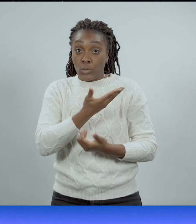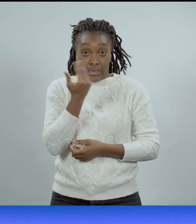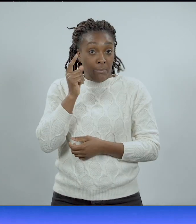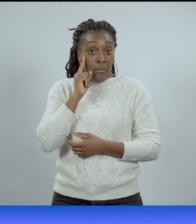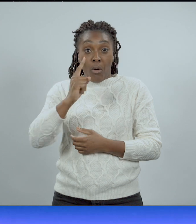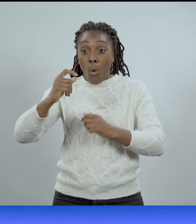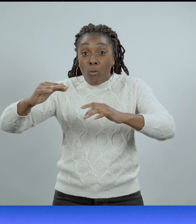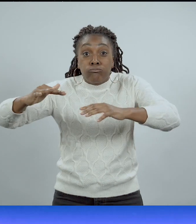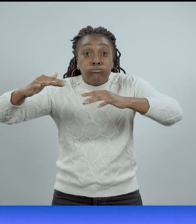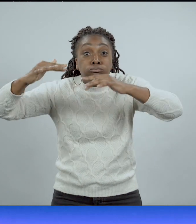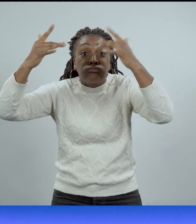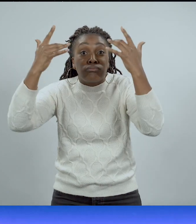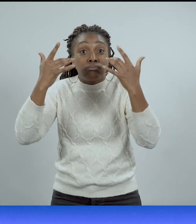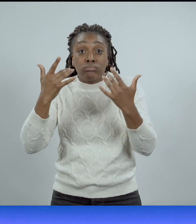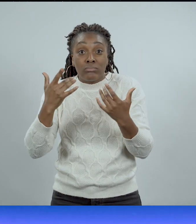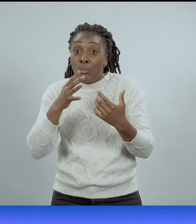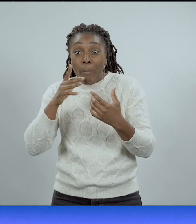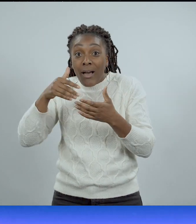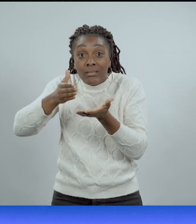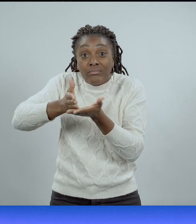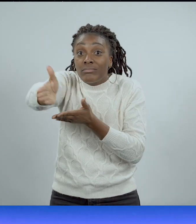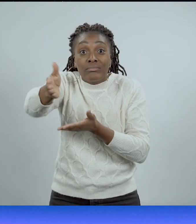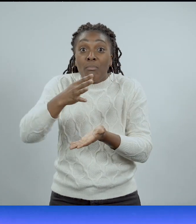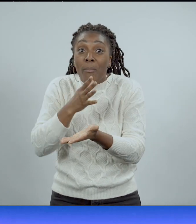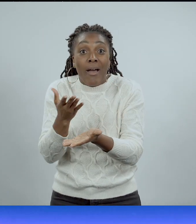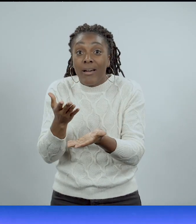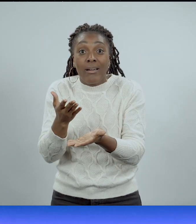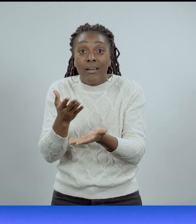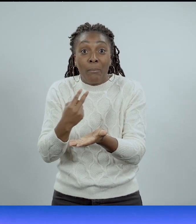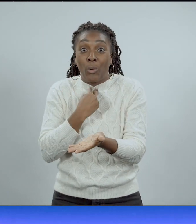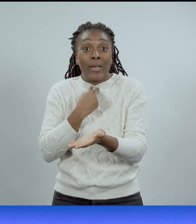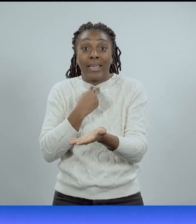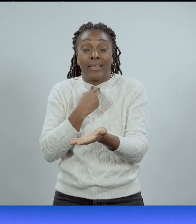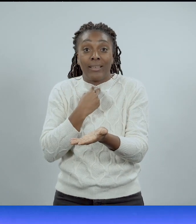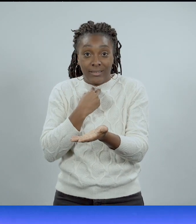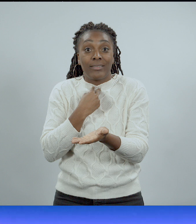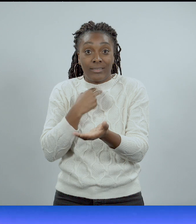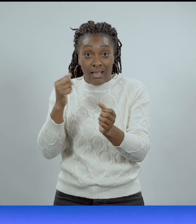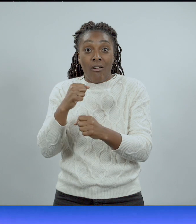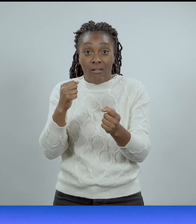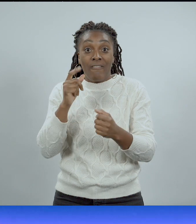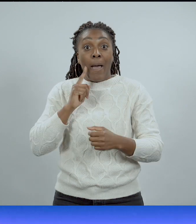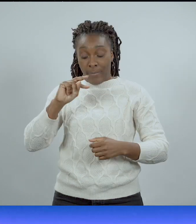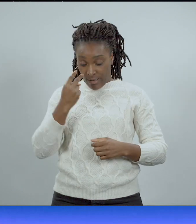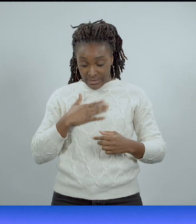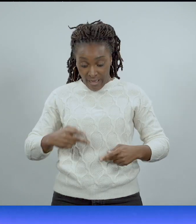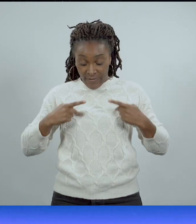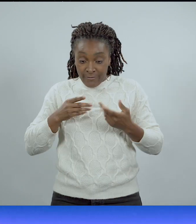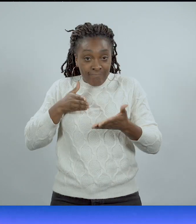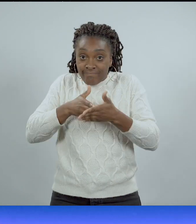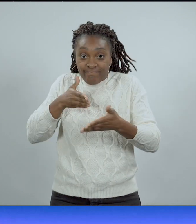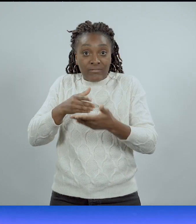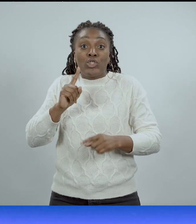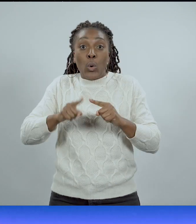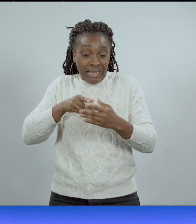complètement inondée. Je ne sais pas pourquoi cette route est dans cet état, je ne sais pas pourquoi, mais le fait est qu'elle vit cette réalité dans sa